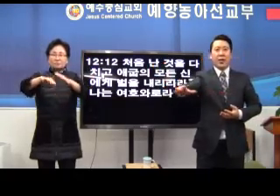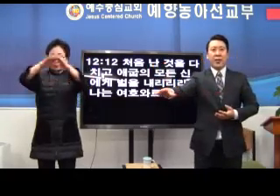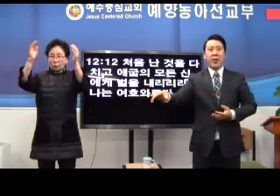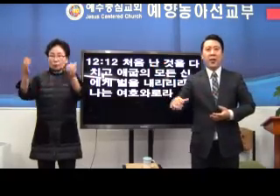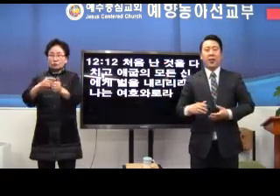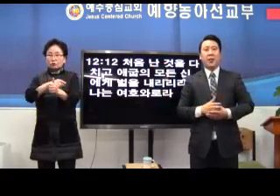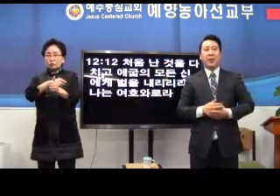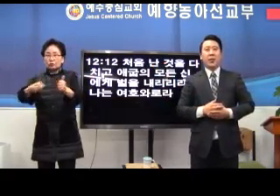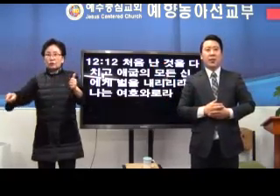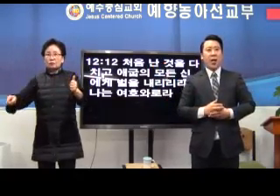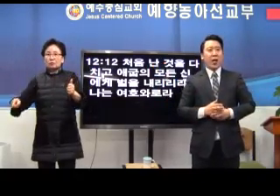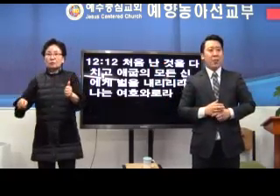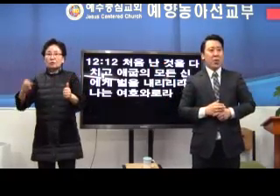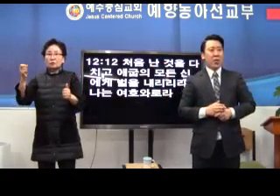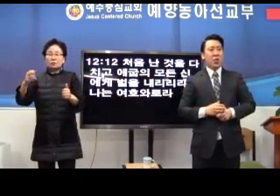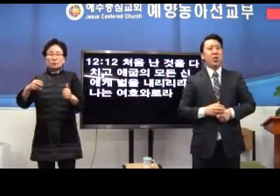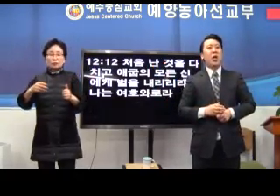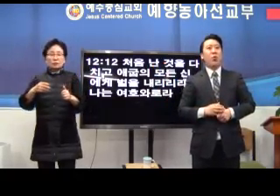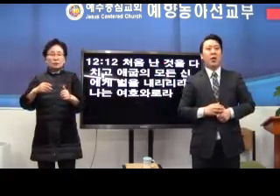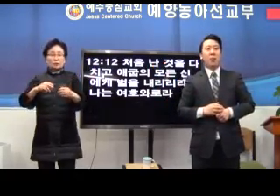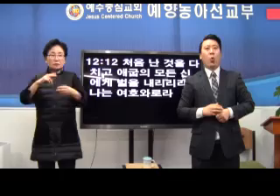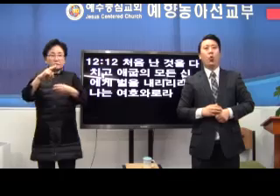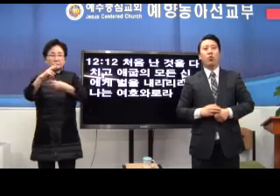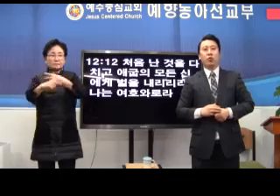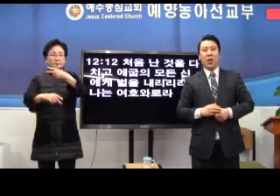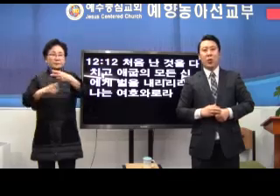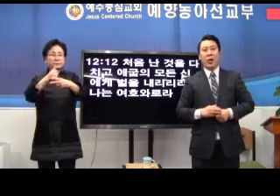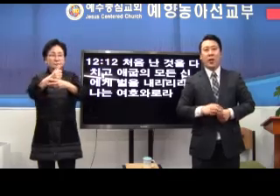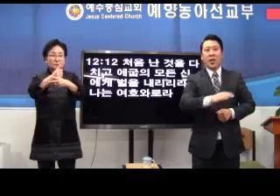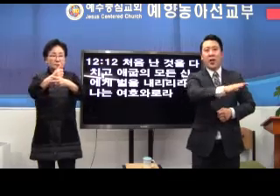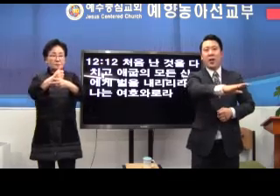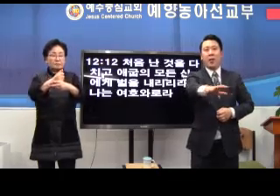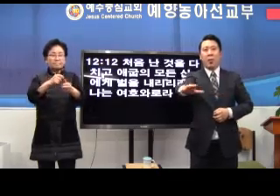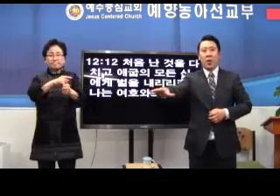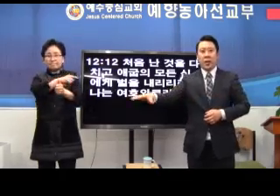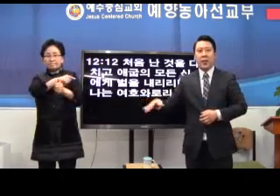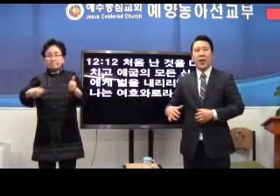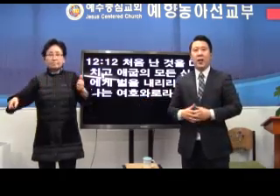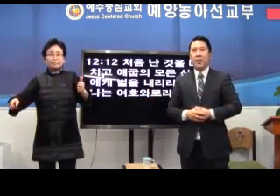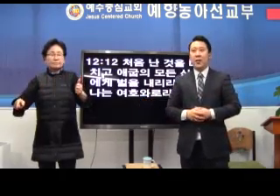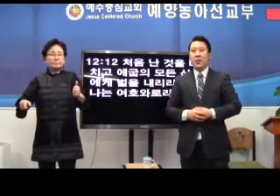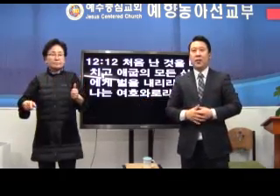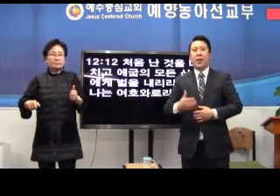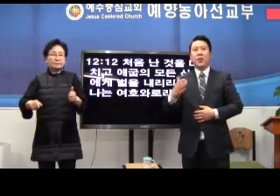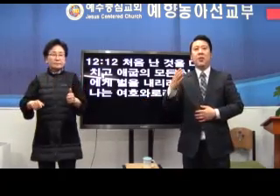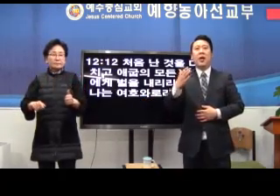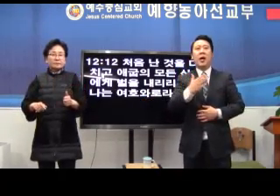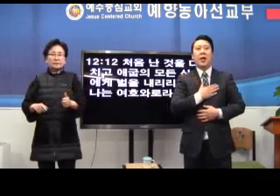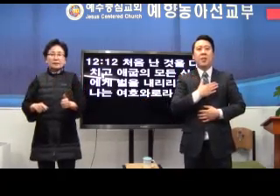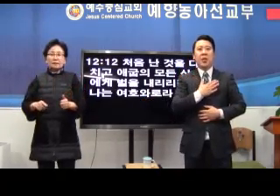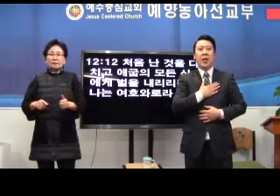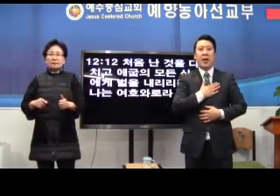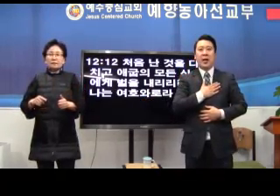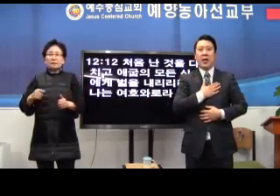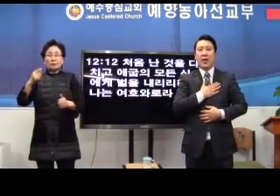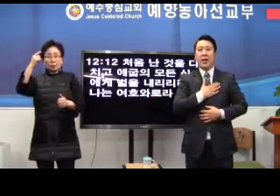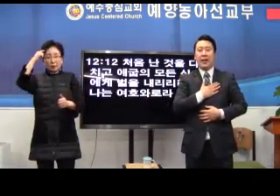내리겠다. 사람이 신이라고 한 모든 우상도 내가 다 벌하겠다. 나는 하나님이라.